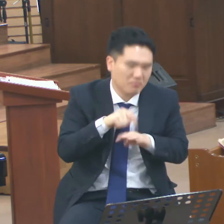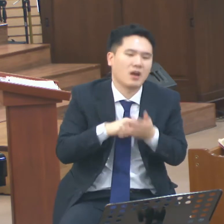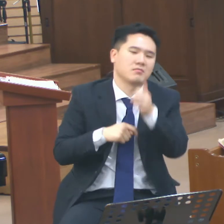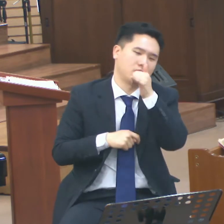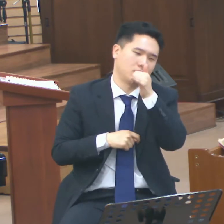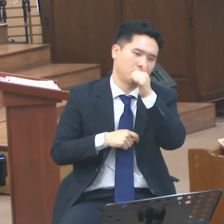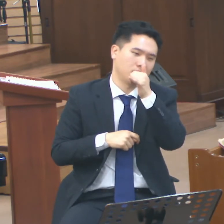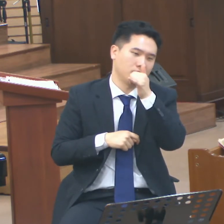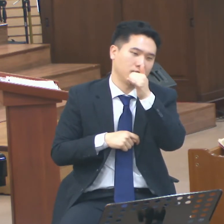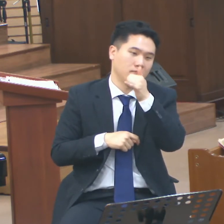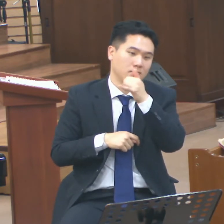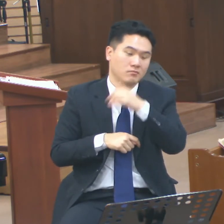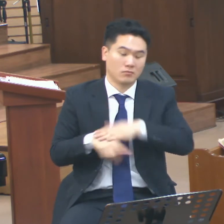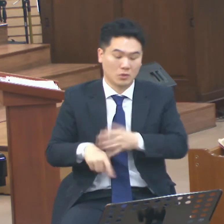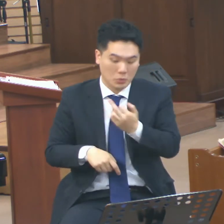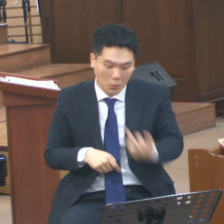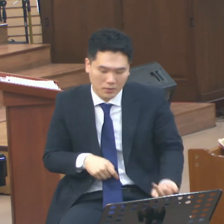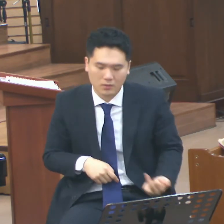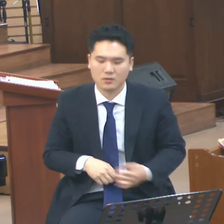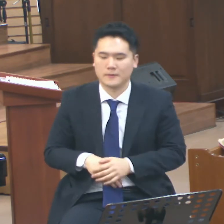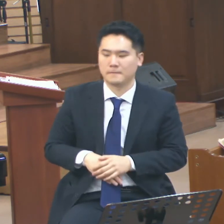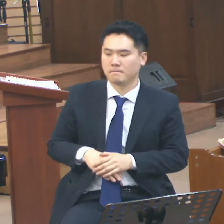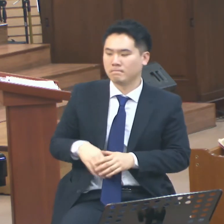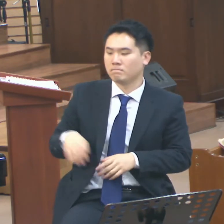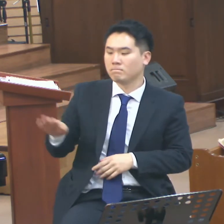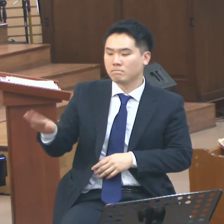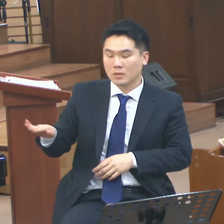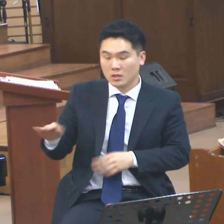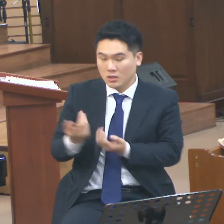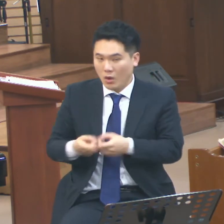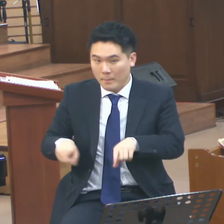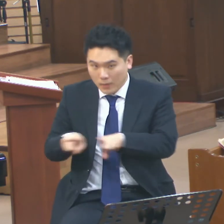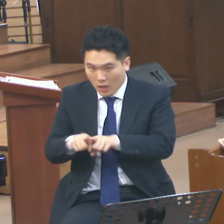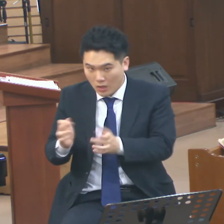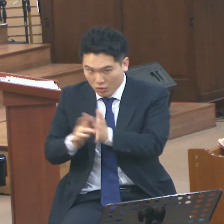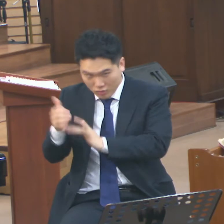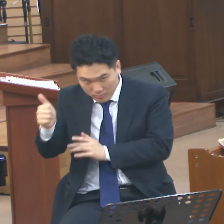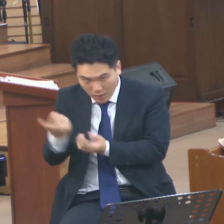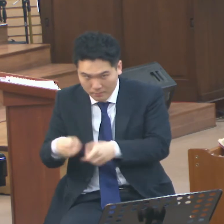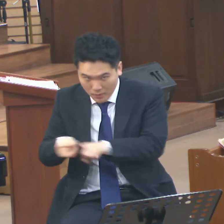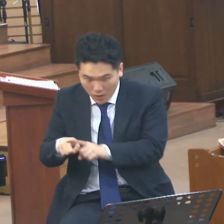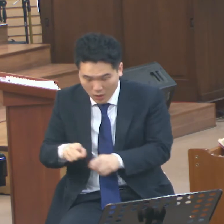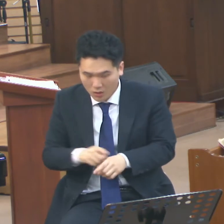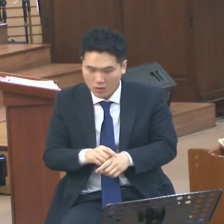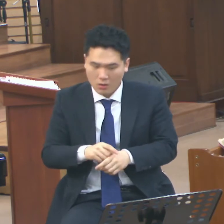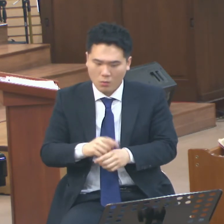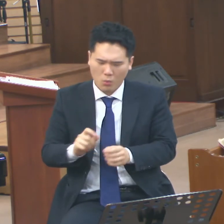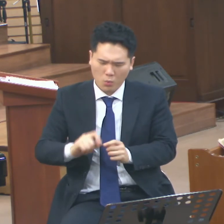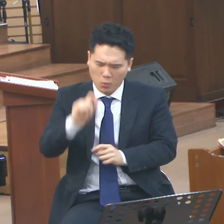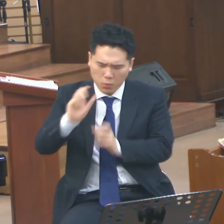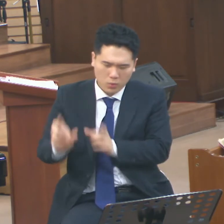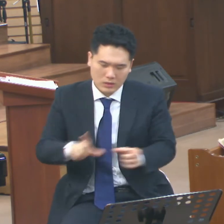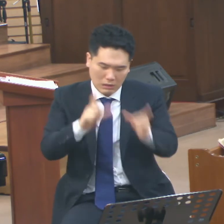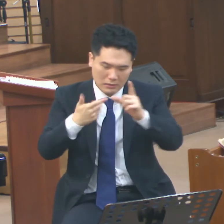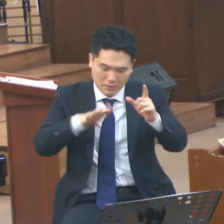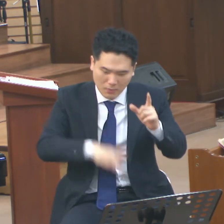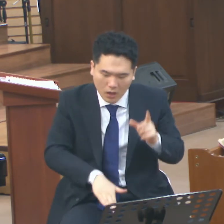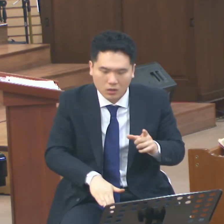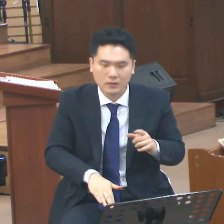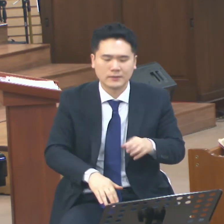동생들은 10수년, 20몇 년을 같이 형과 있으면서 형이 하나님의 아들이라고 생각한 적이 없어요.